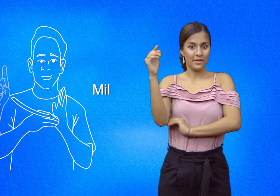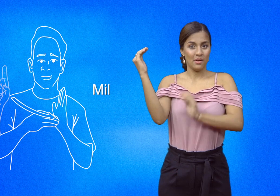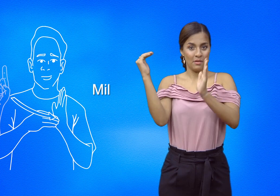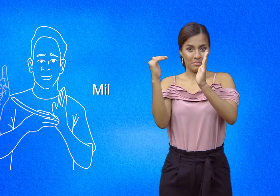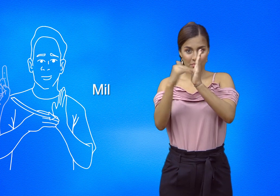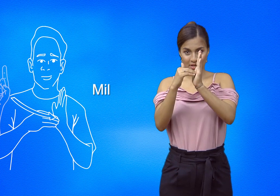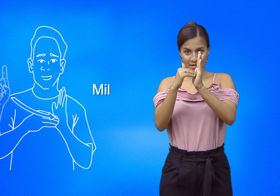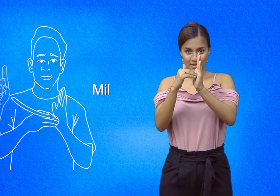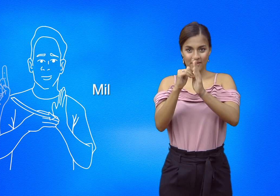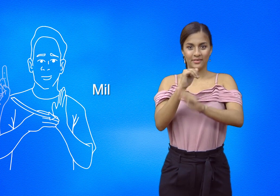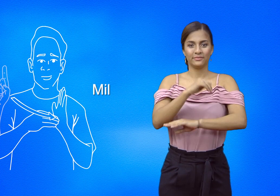milk